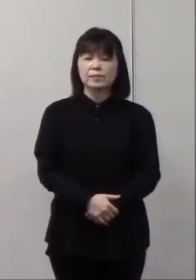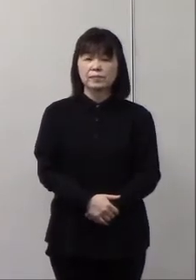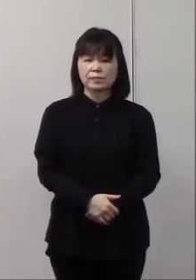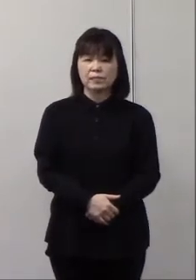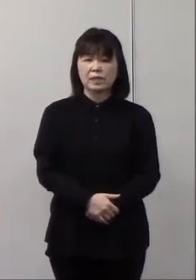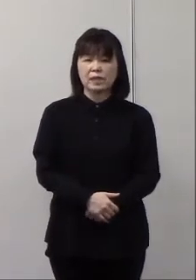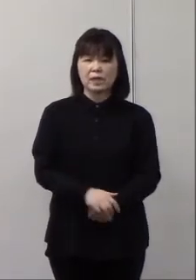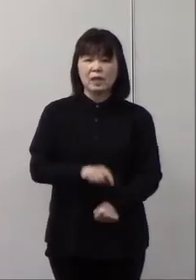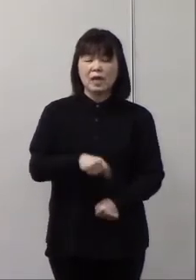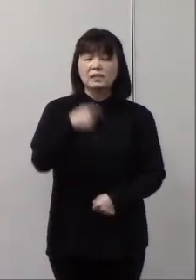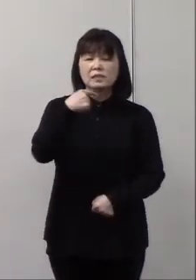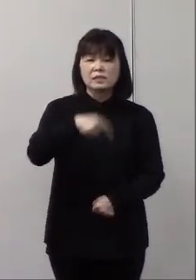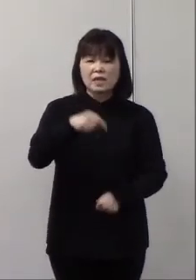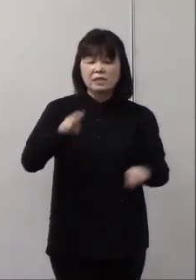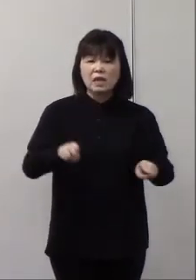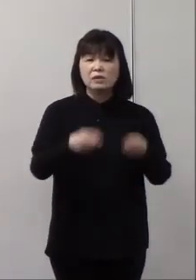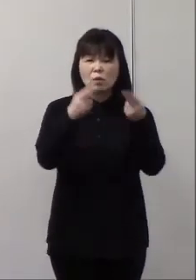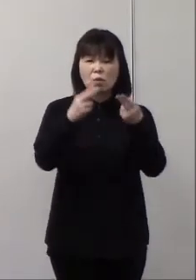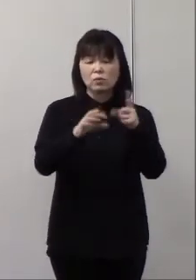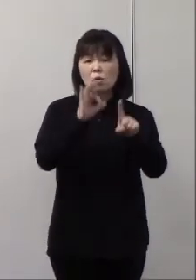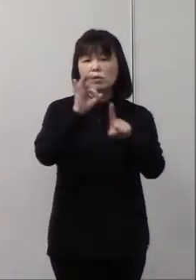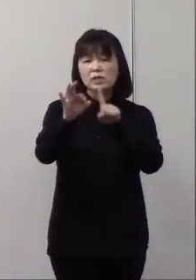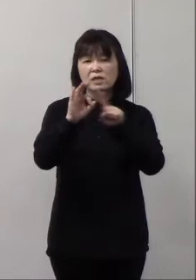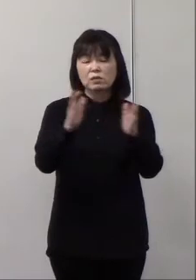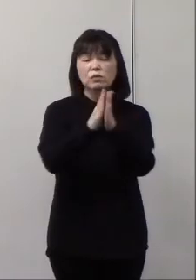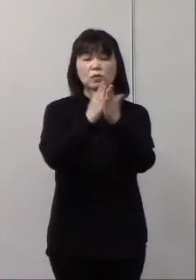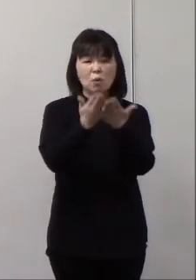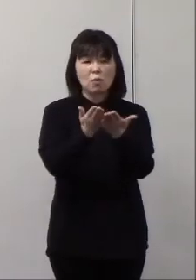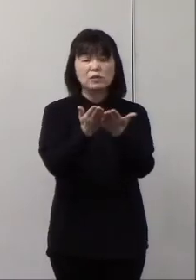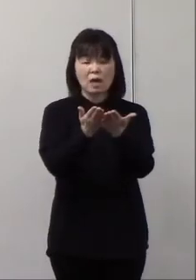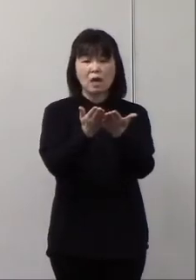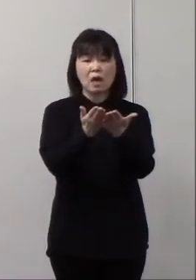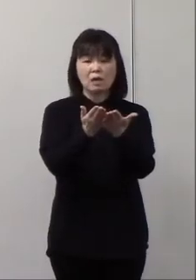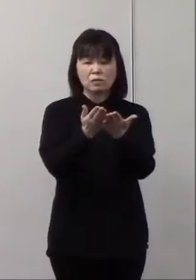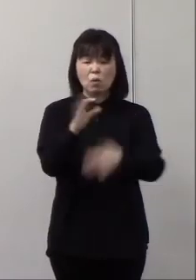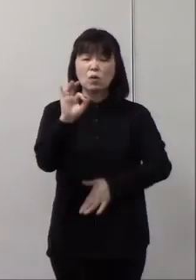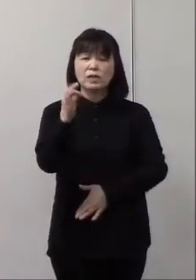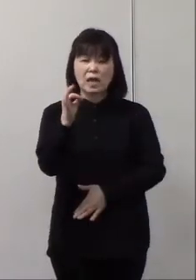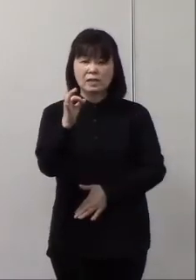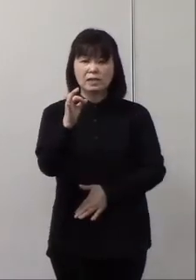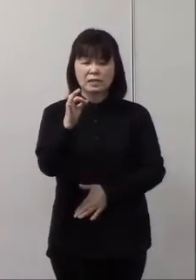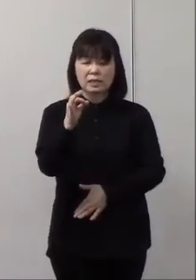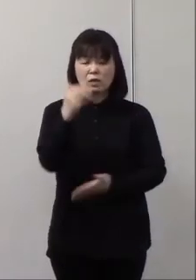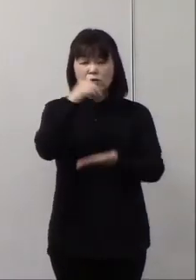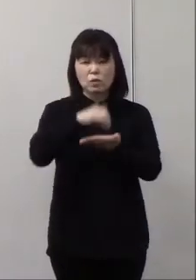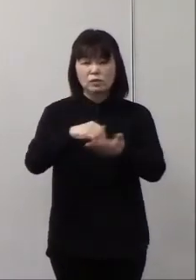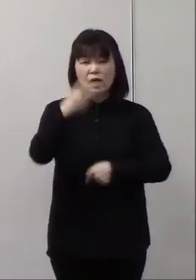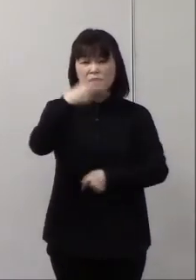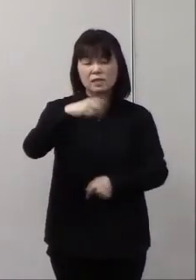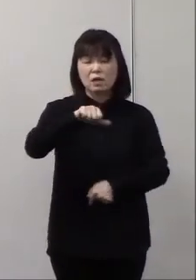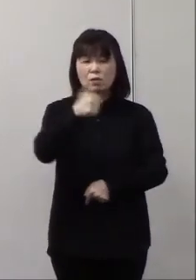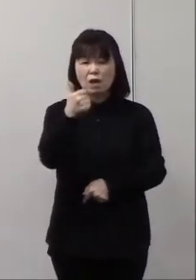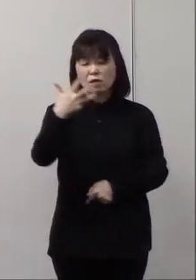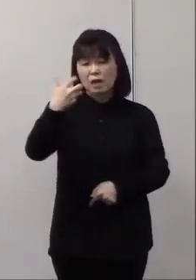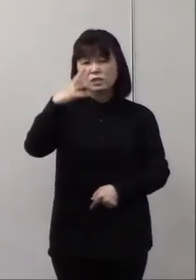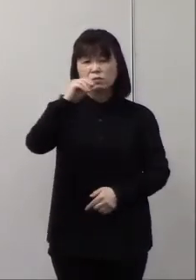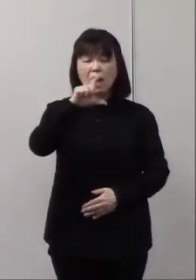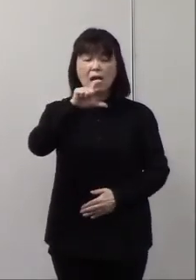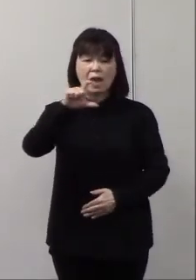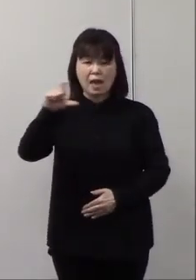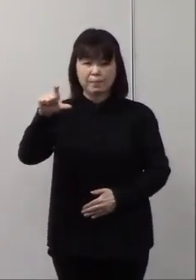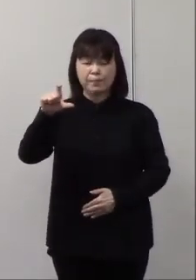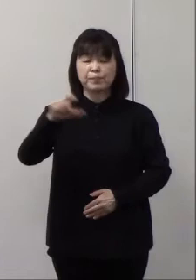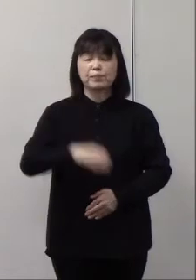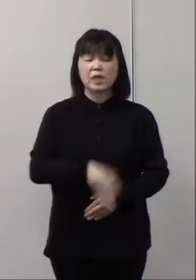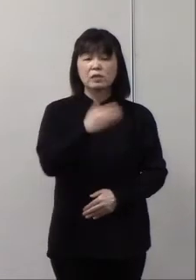指導者用のデジタル教科書の導入経費2580万円、それから括弧2